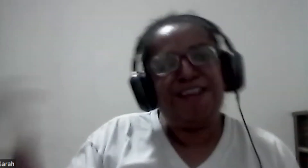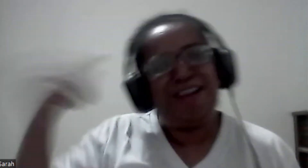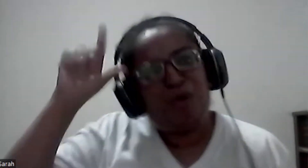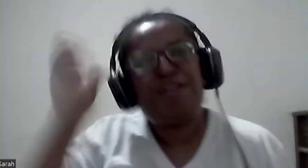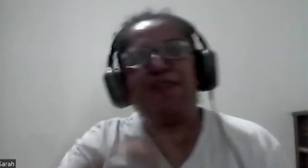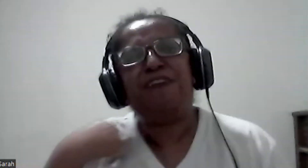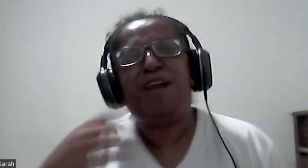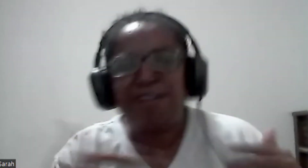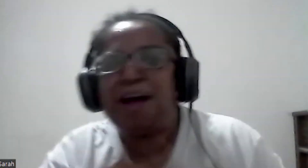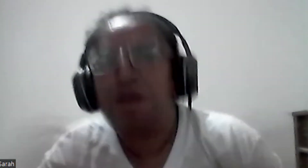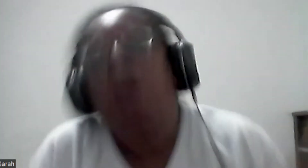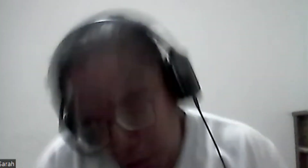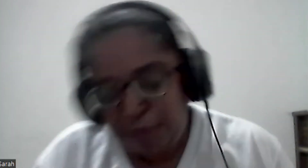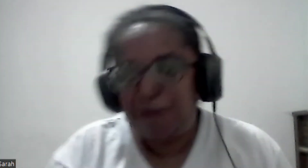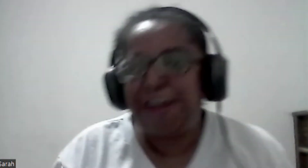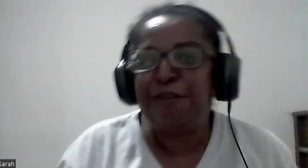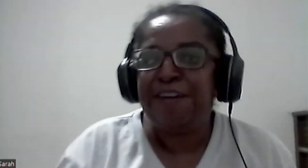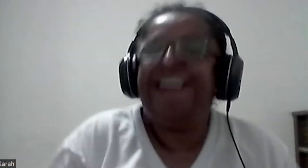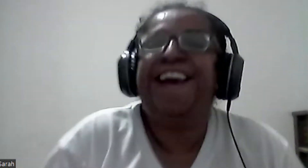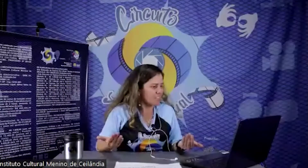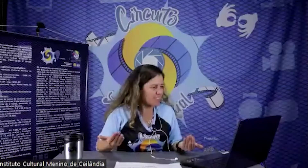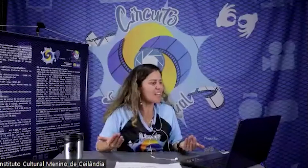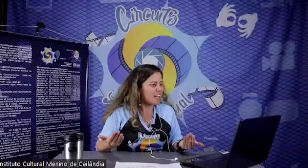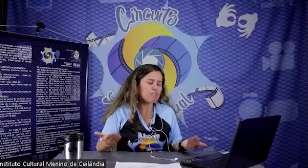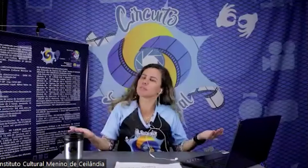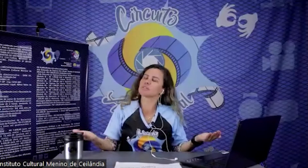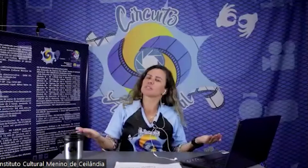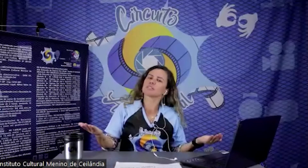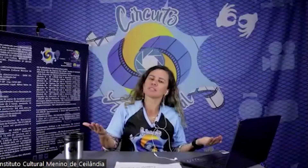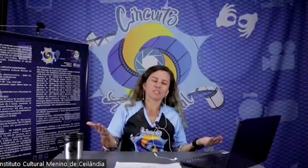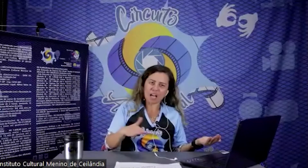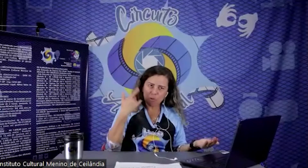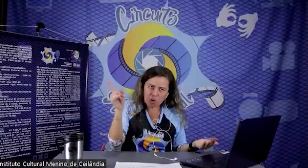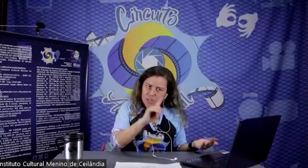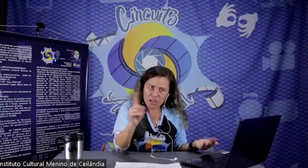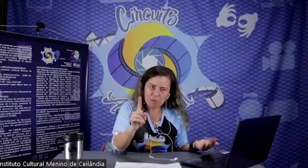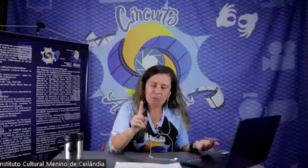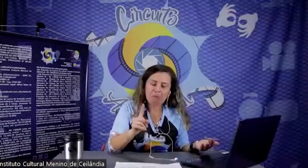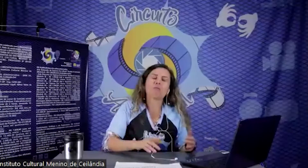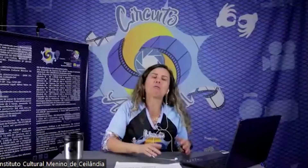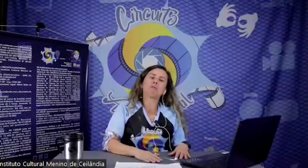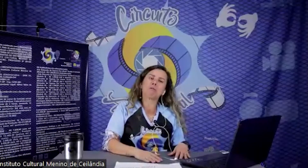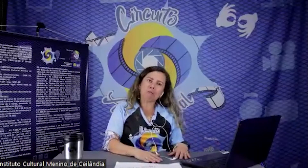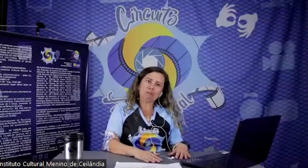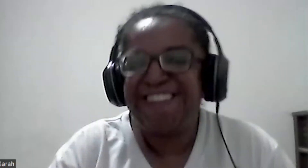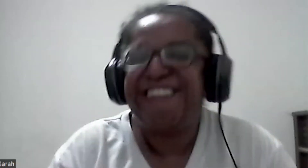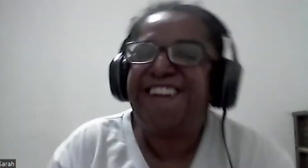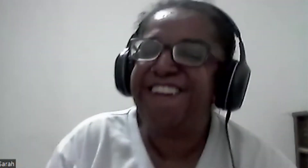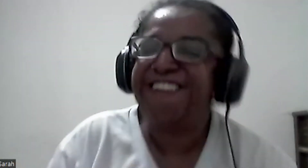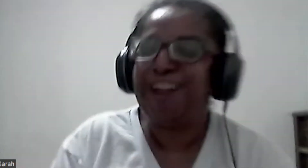Ontem você não falou que morreu, né? Morreu? Morreu não. Bom. E